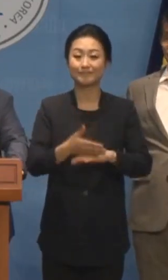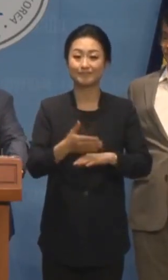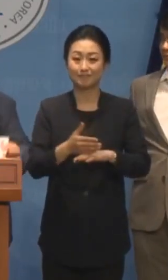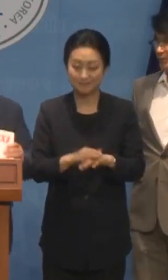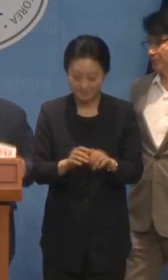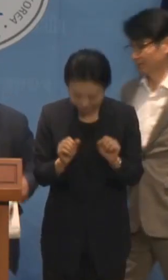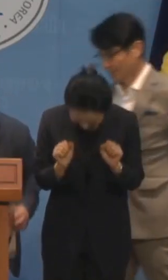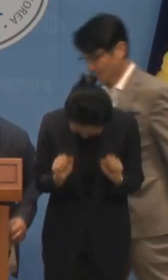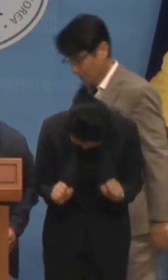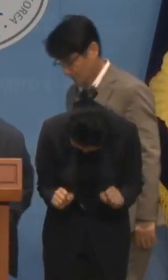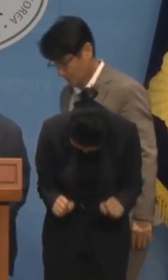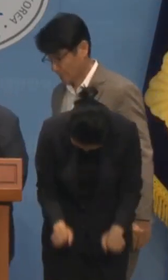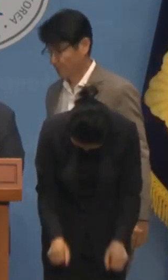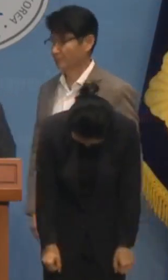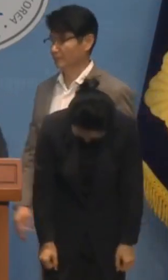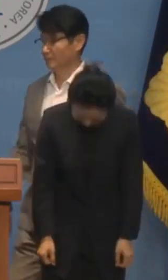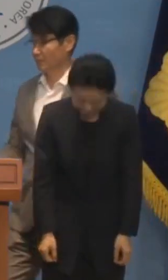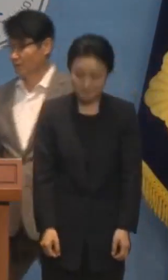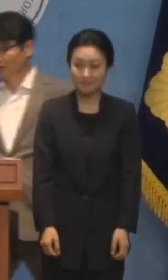감사합니다.